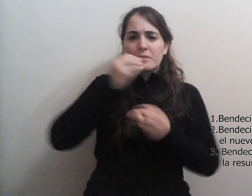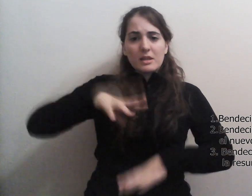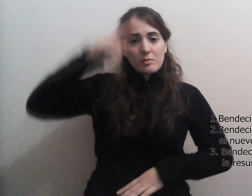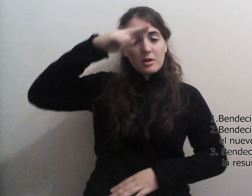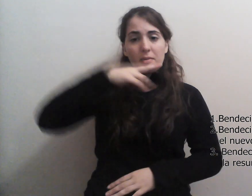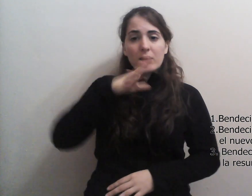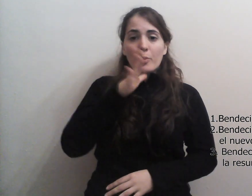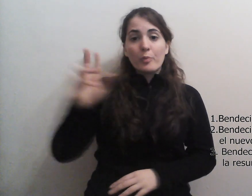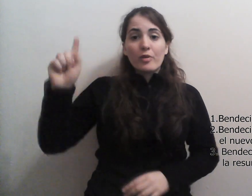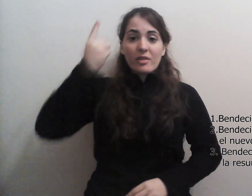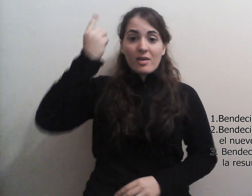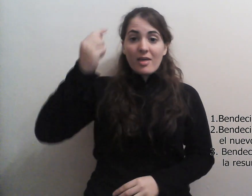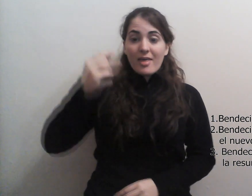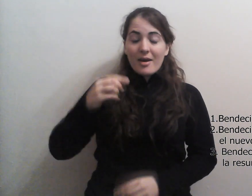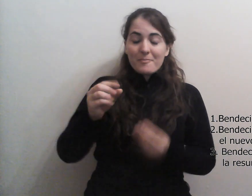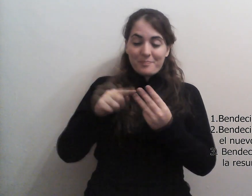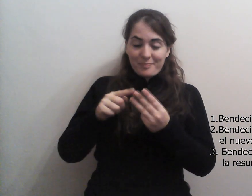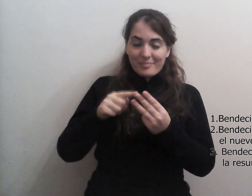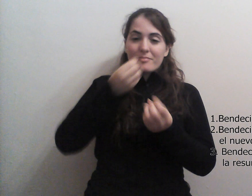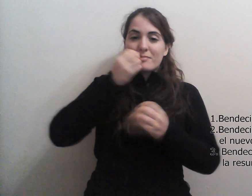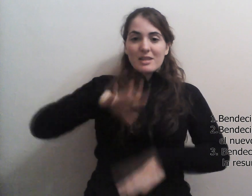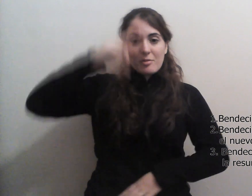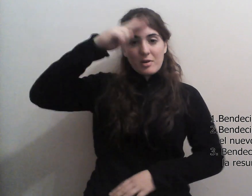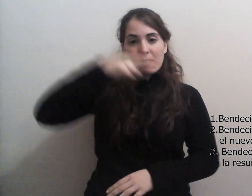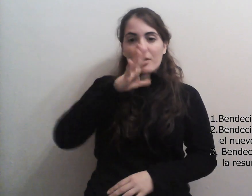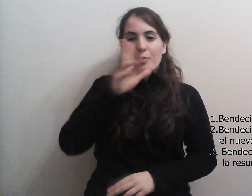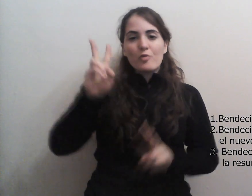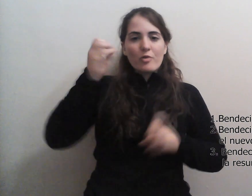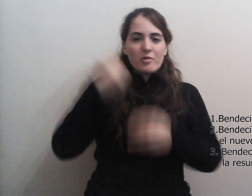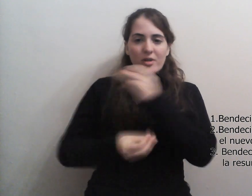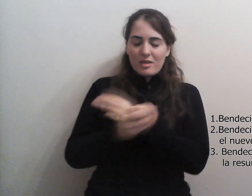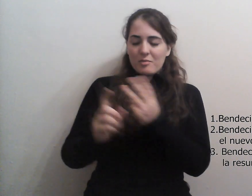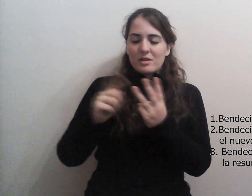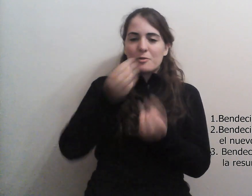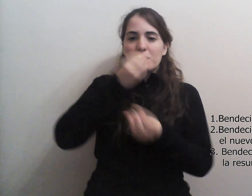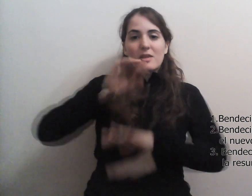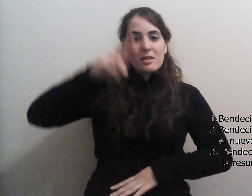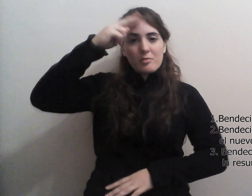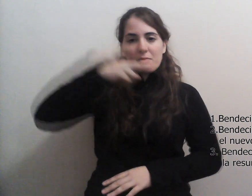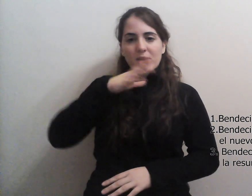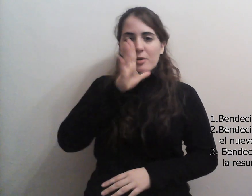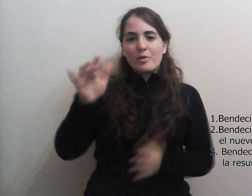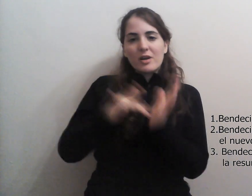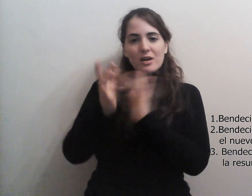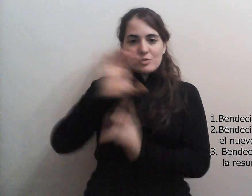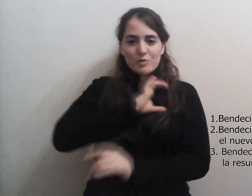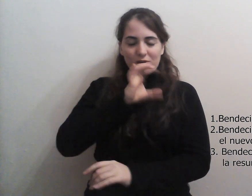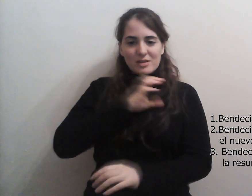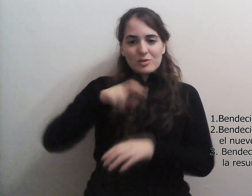Bendecimos al Padre por el nuevo nacimiento. Bendecimos al Padre por la resurrección de Jesucristo. Pues vamos a empezar en primer lugar